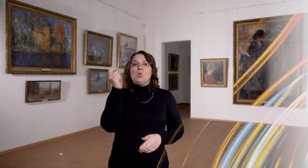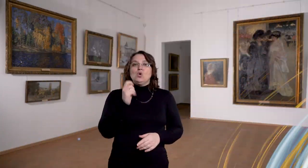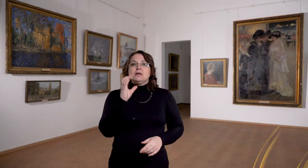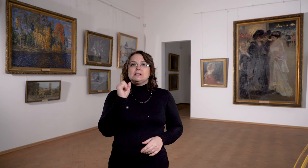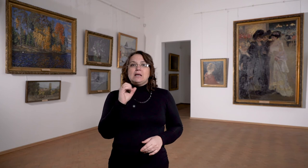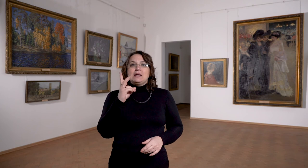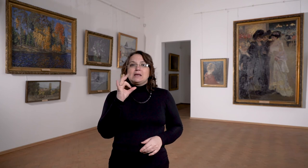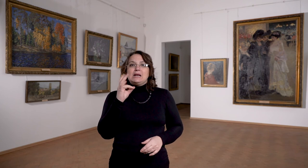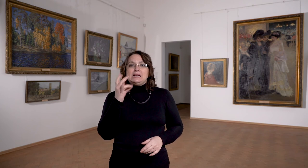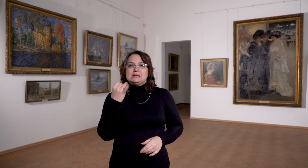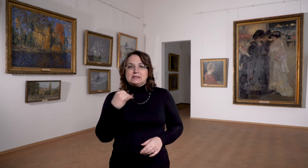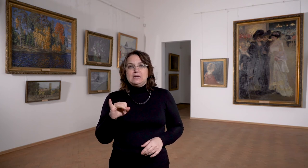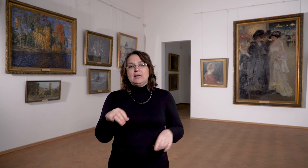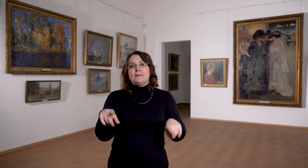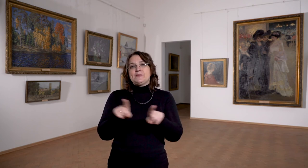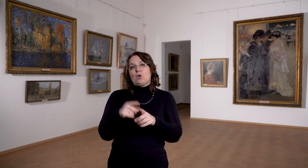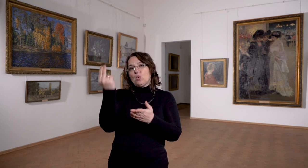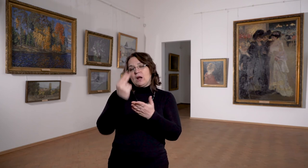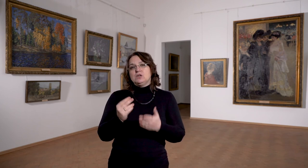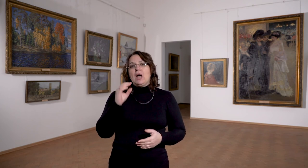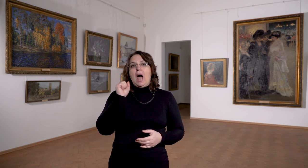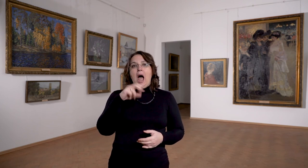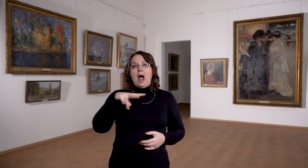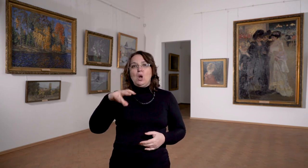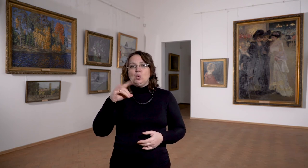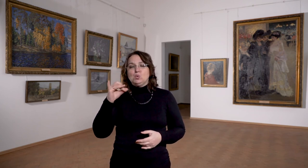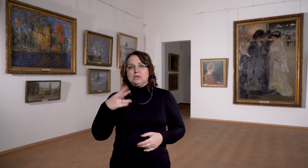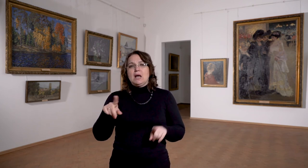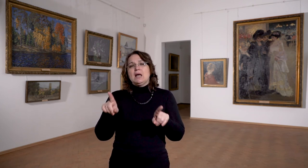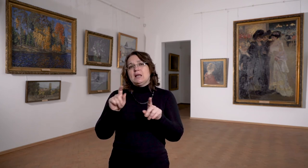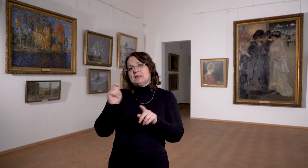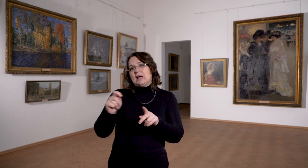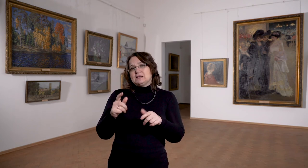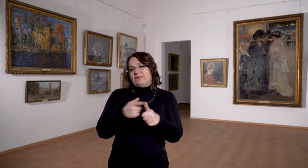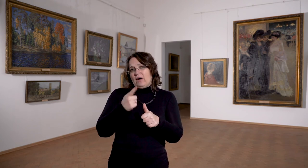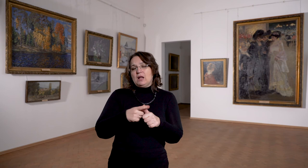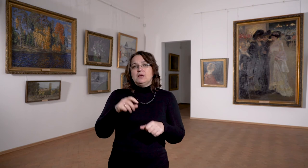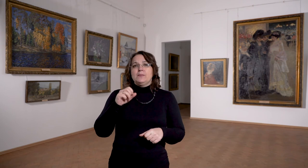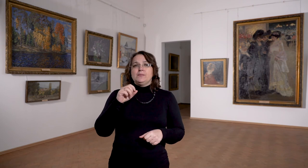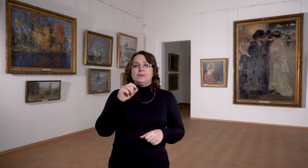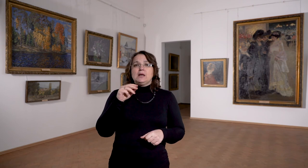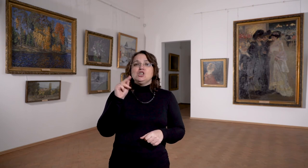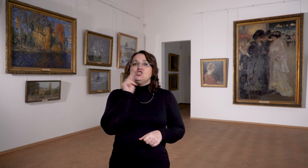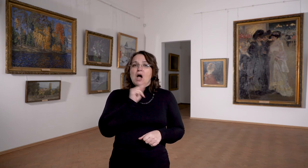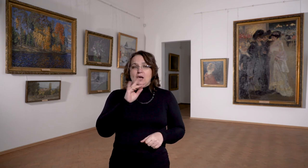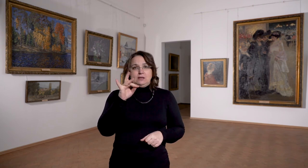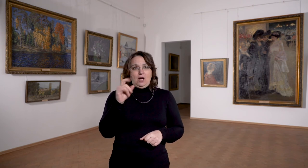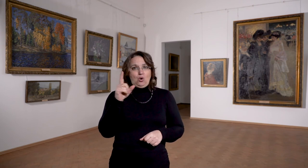Художник Цианглинский написал такую картину-аллюзию и назвал очень трогательно и вместе с тем поэтично «Чайная